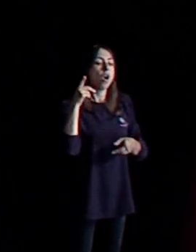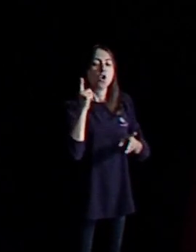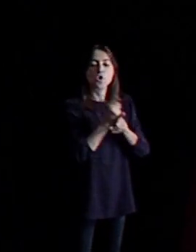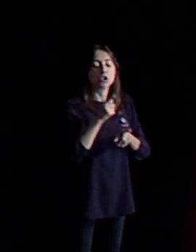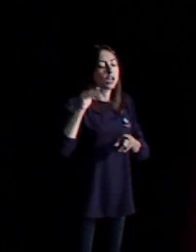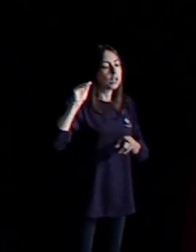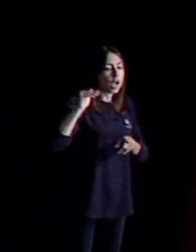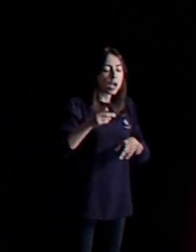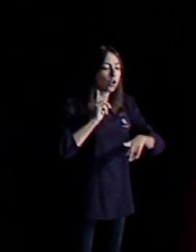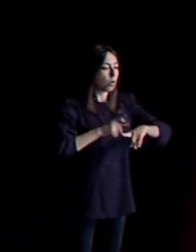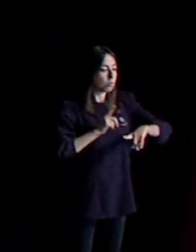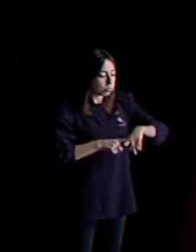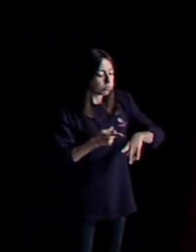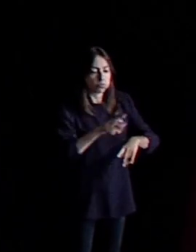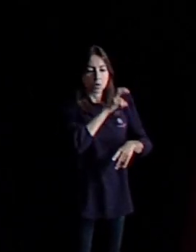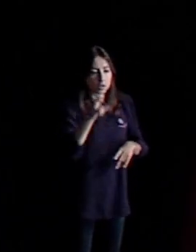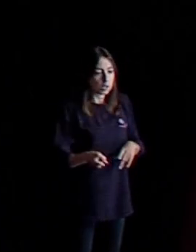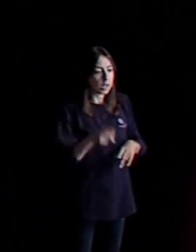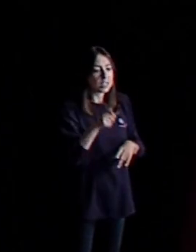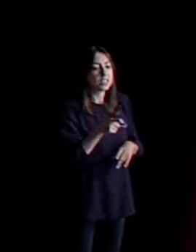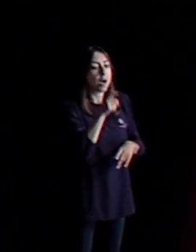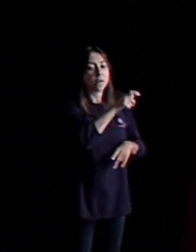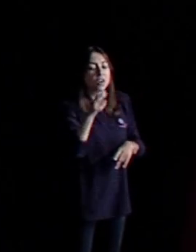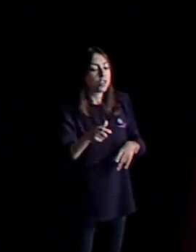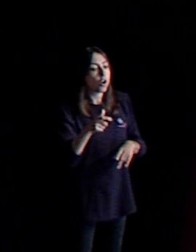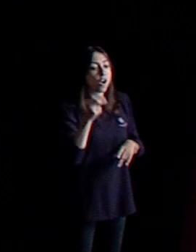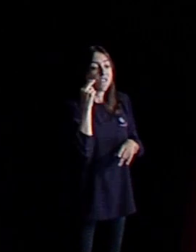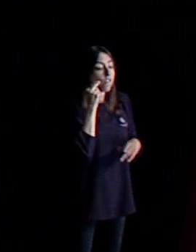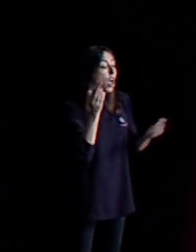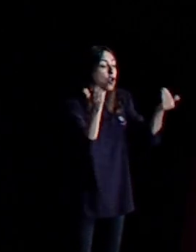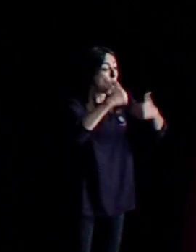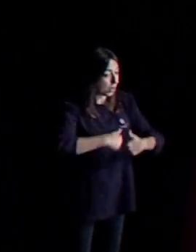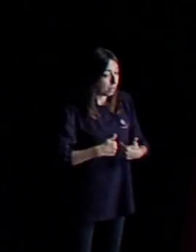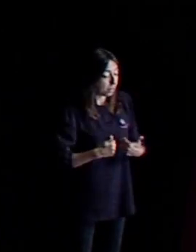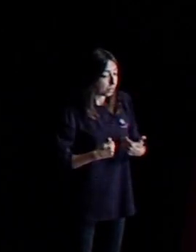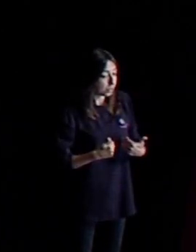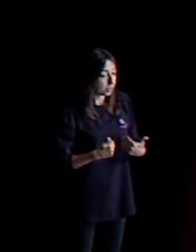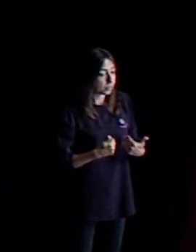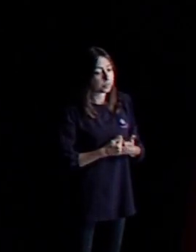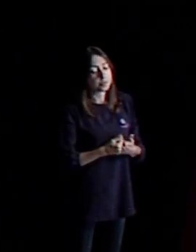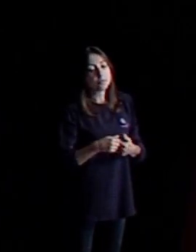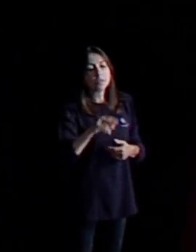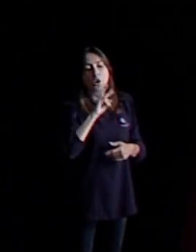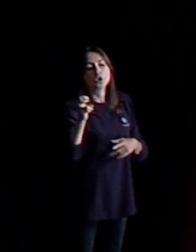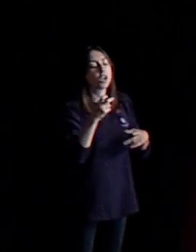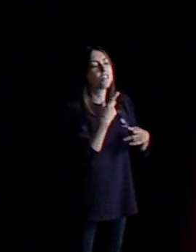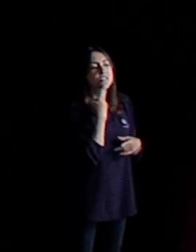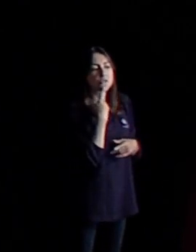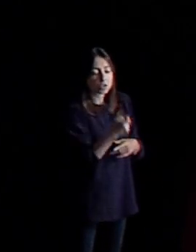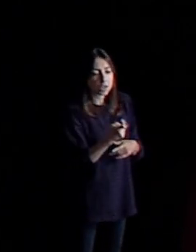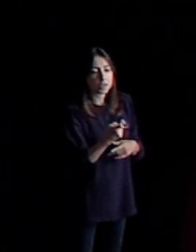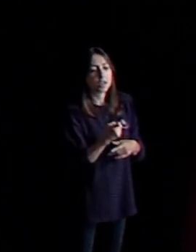porofobia, esa población no tiene fobia, perpetra, no tiene fobia. Bien, hay otras dificultades que son